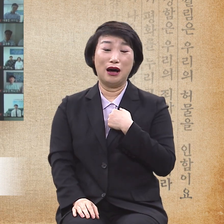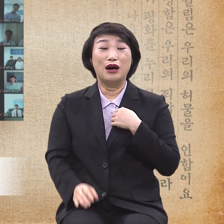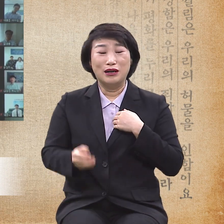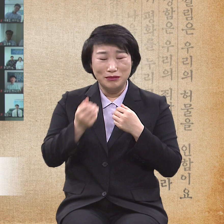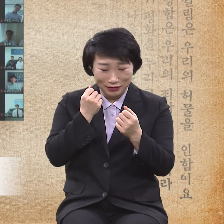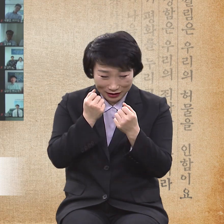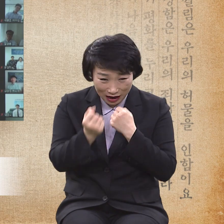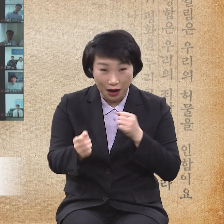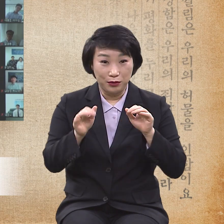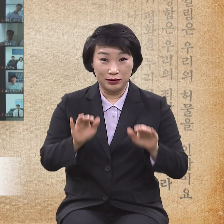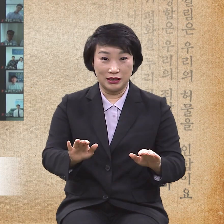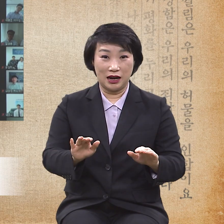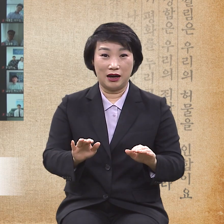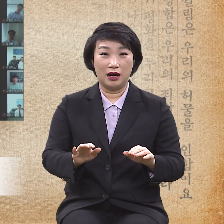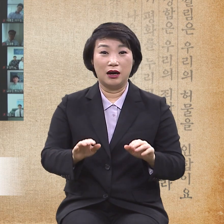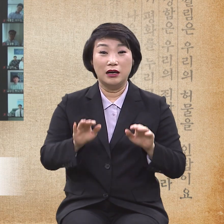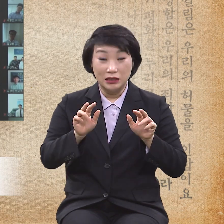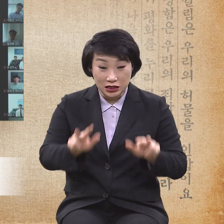그런데도